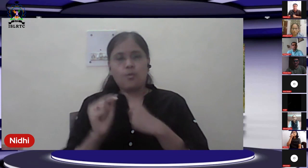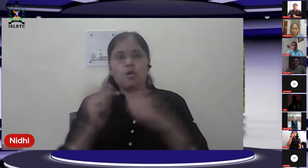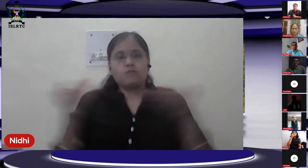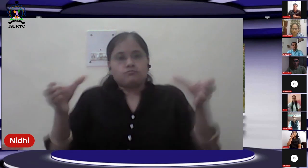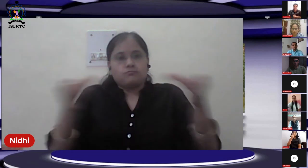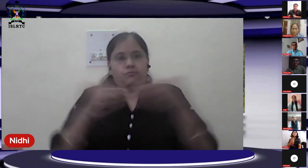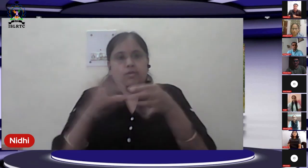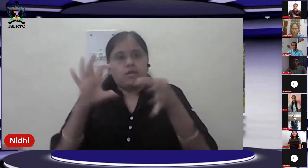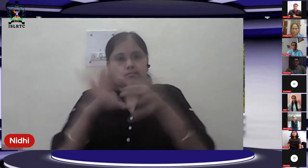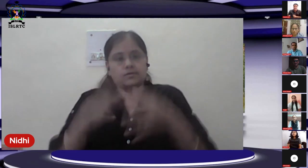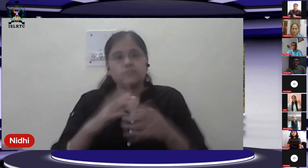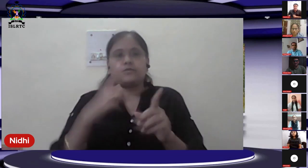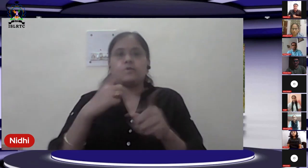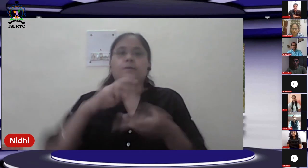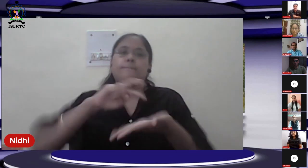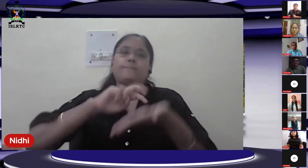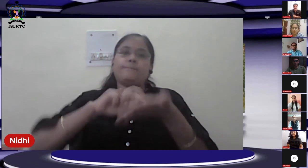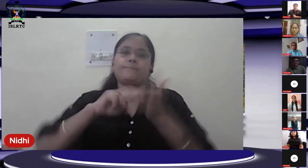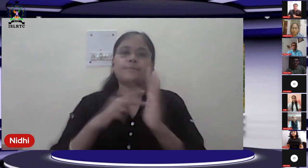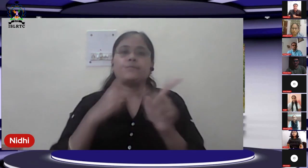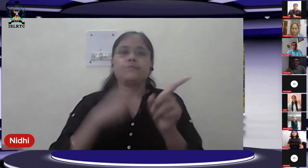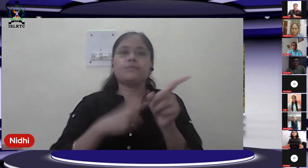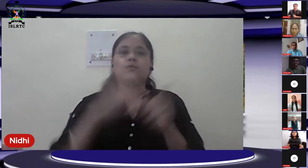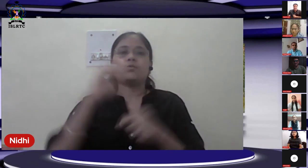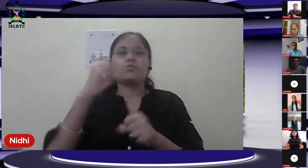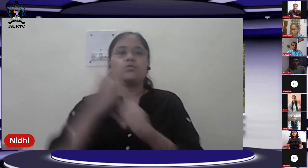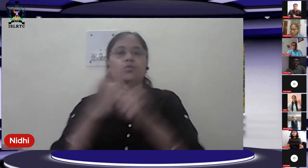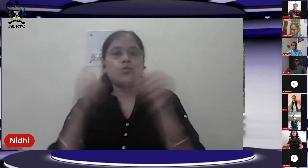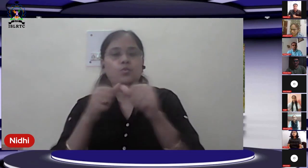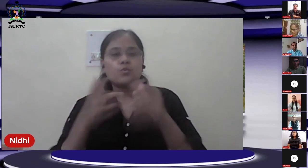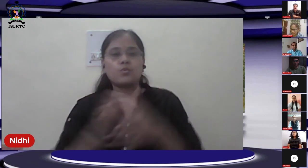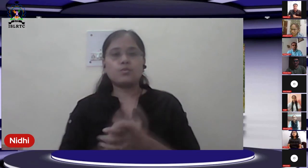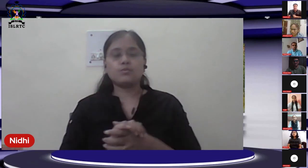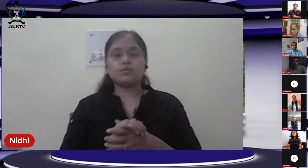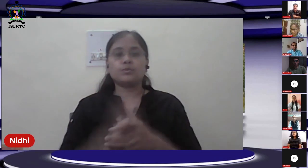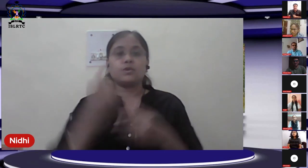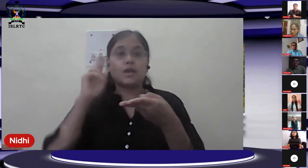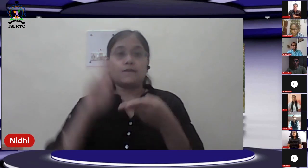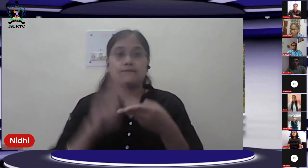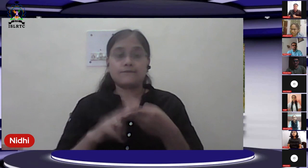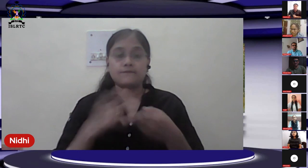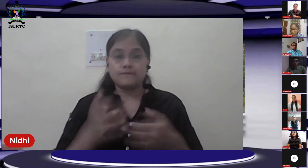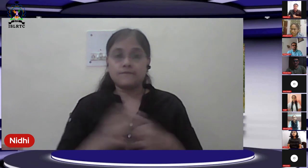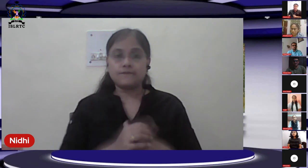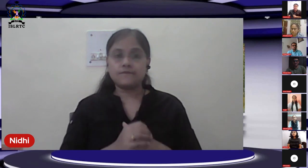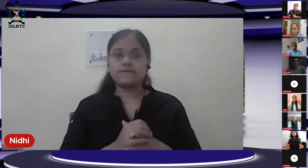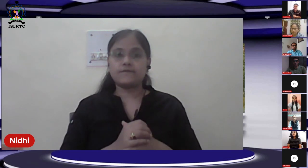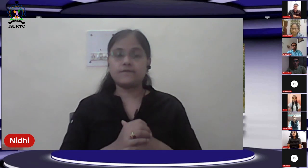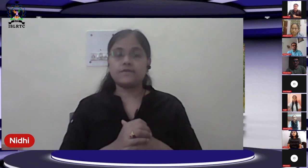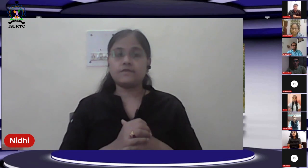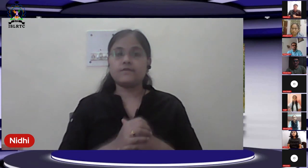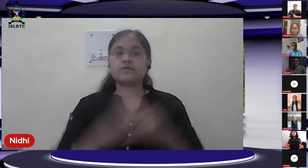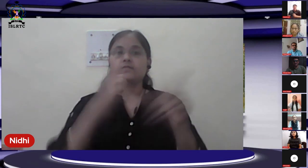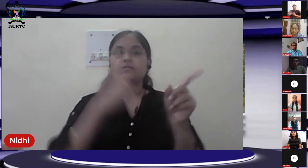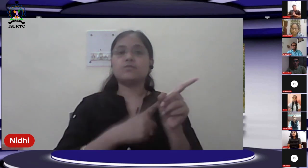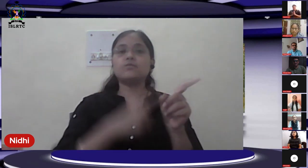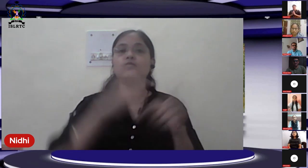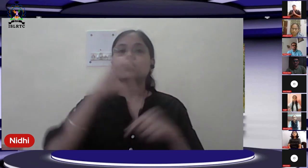इसको ऐसा बता रहा हूँ। इसके अलावा यदि हम देखें कि योगा क्या है और इसकी विशेष टेक्निक्स क्या है, जो